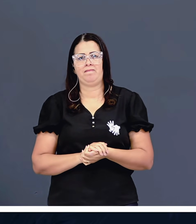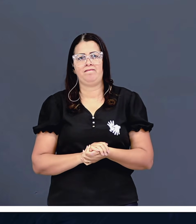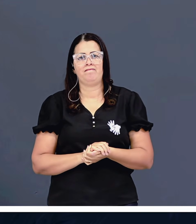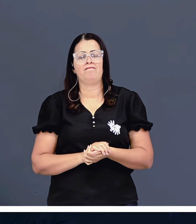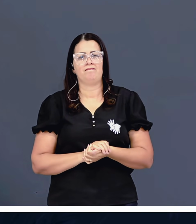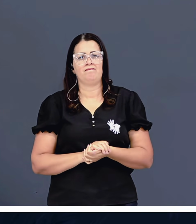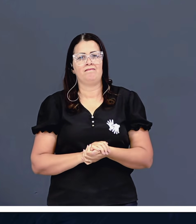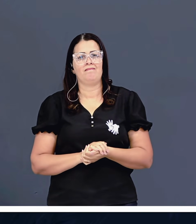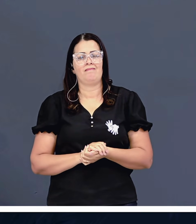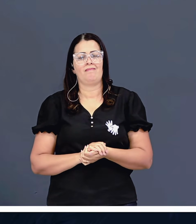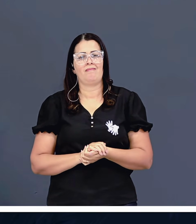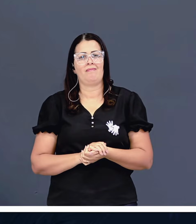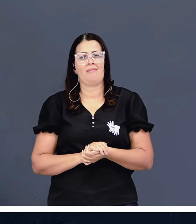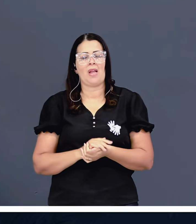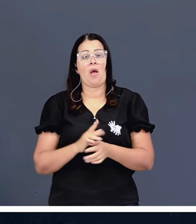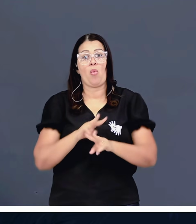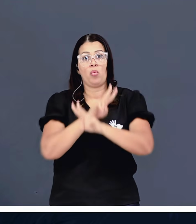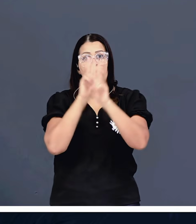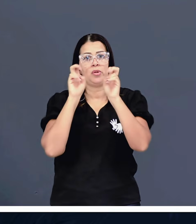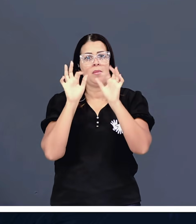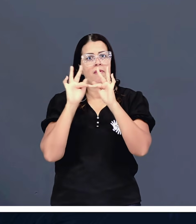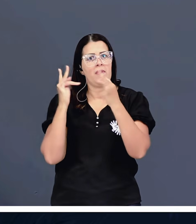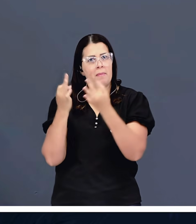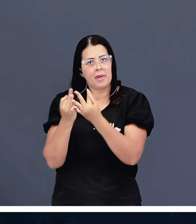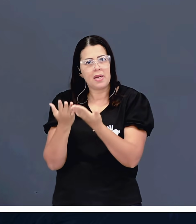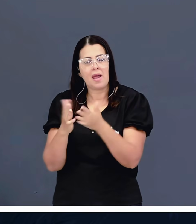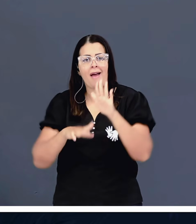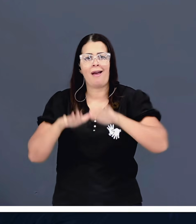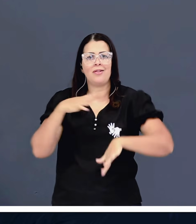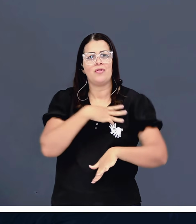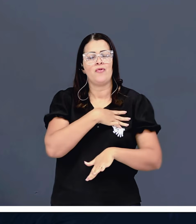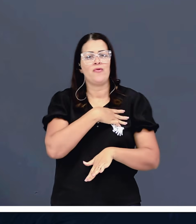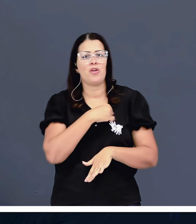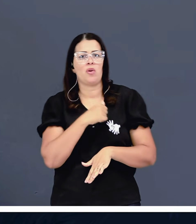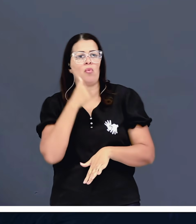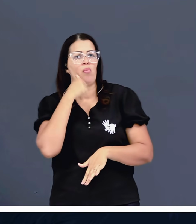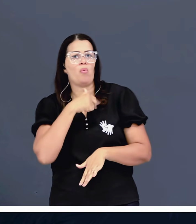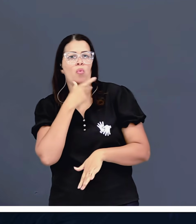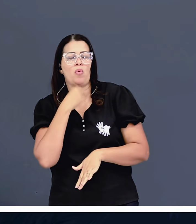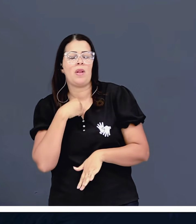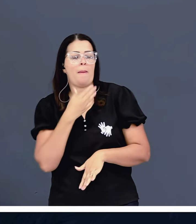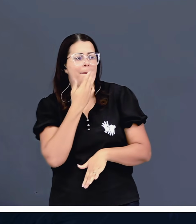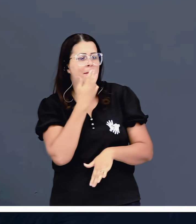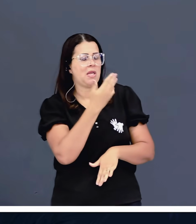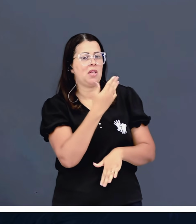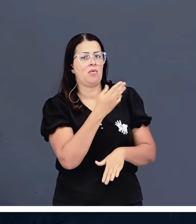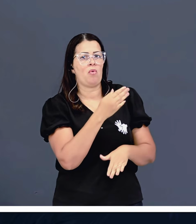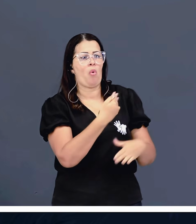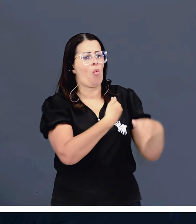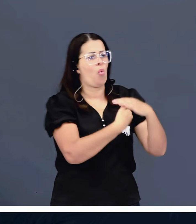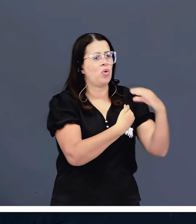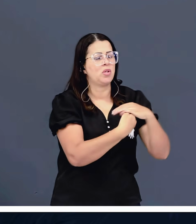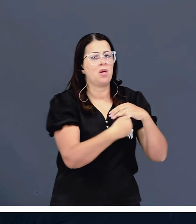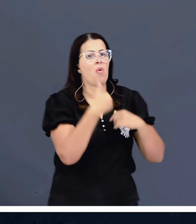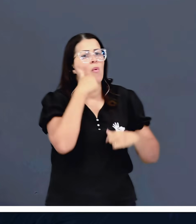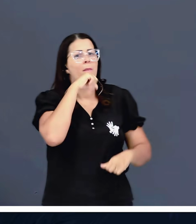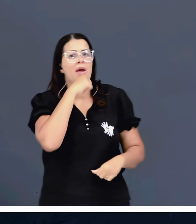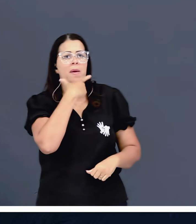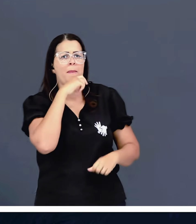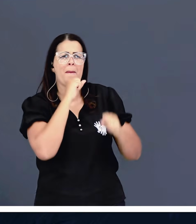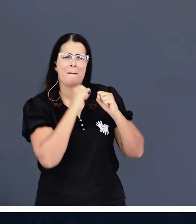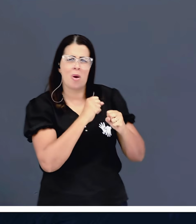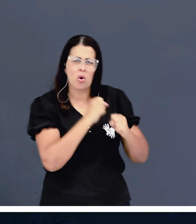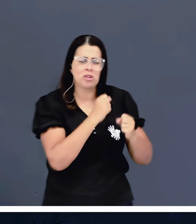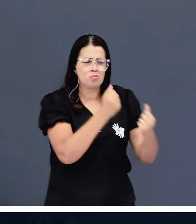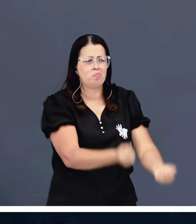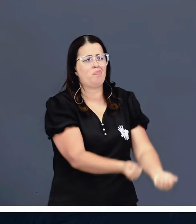Isso diz muito sobre família, irmãos. Às vezes o filho ou a filha está pedindo conselho para o pai ou uma mãe que pode lhe abençoar em várias